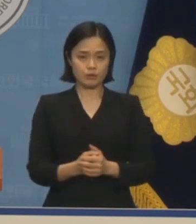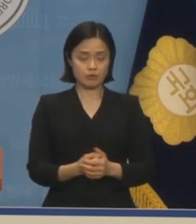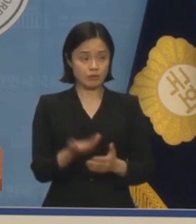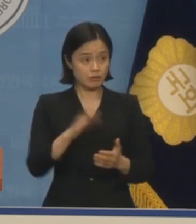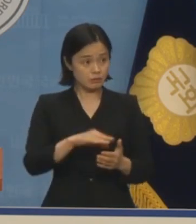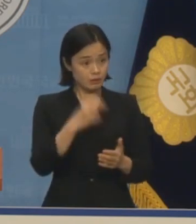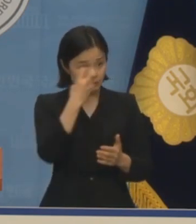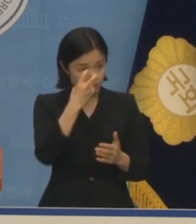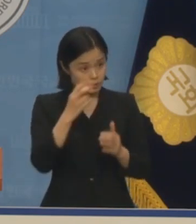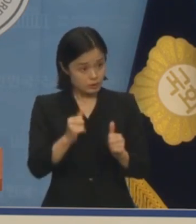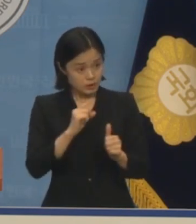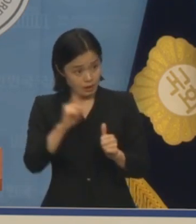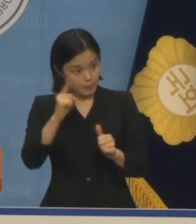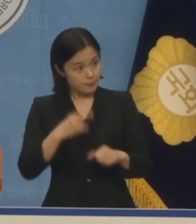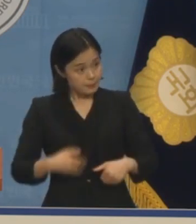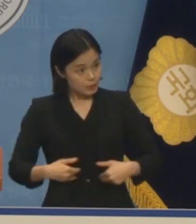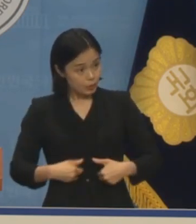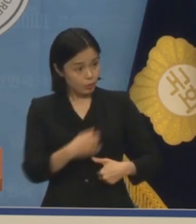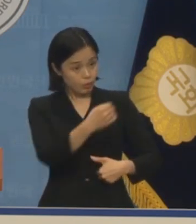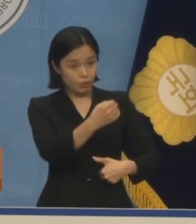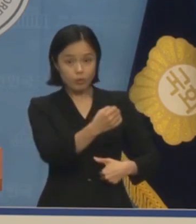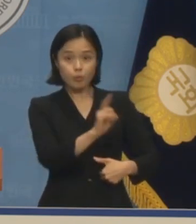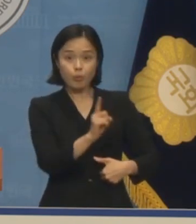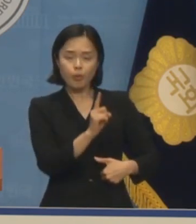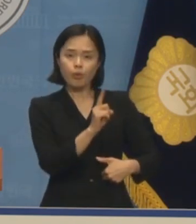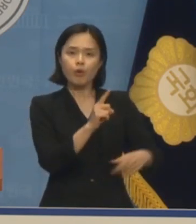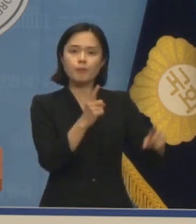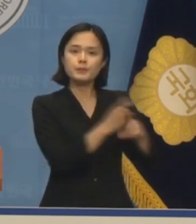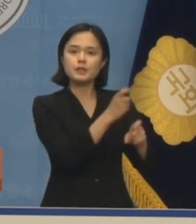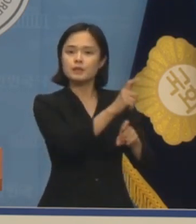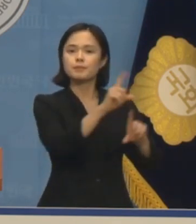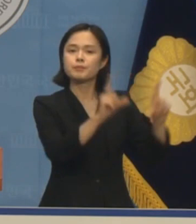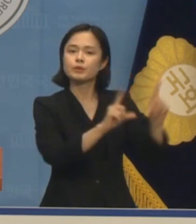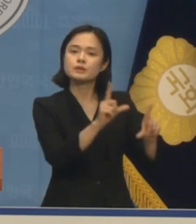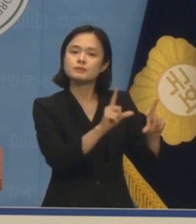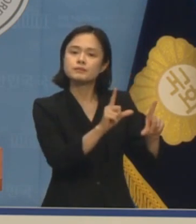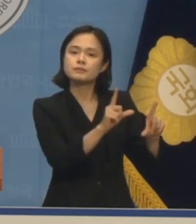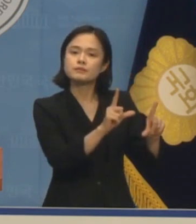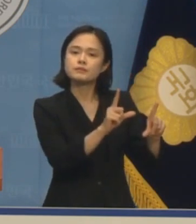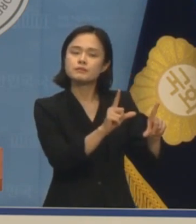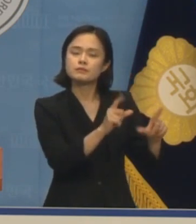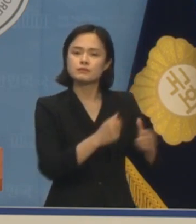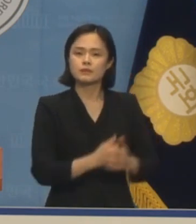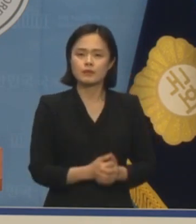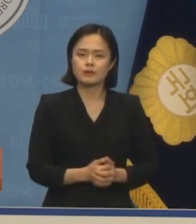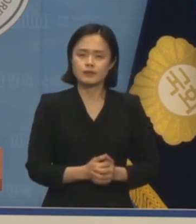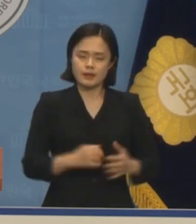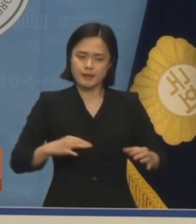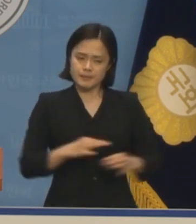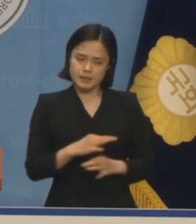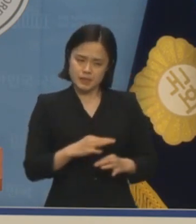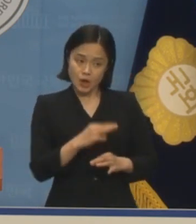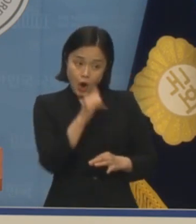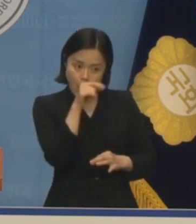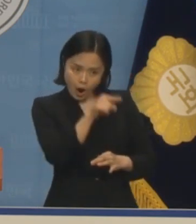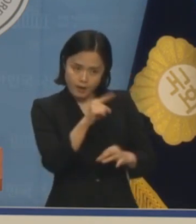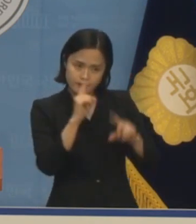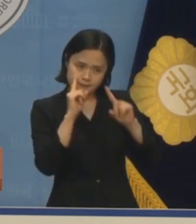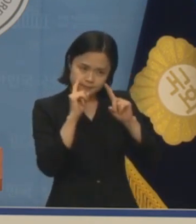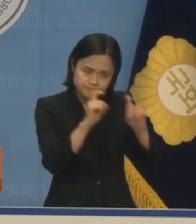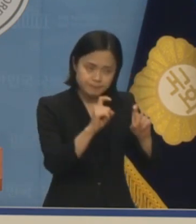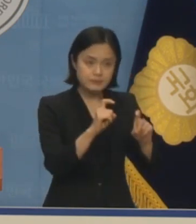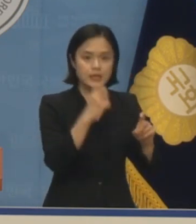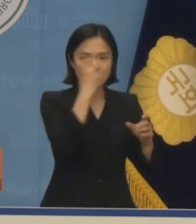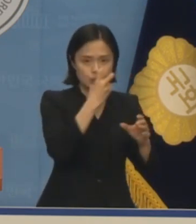더욱 황당합니다. 검찰은 선제적으로 비리 의혹 검사들에 대한 조사를 진행하고 감찰하고 적절한 징계 처리